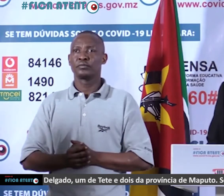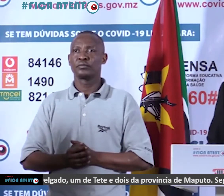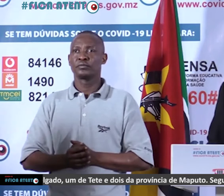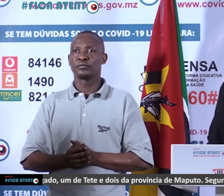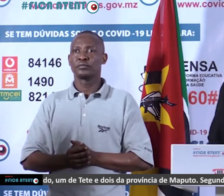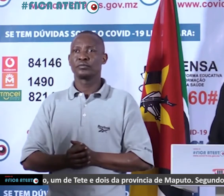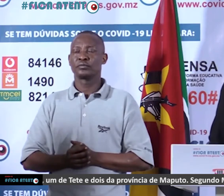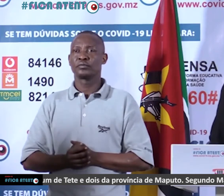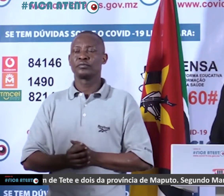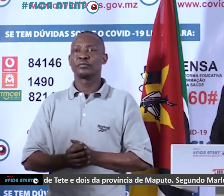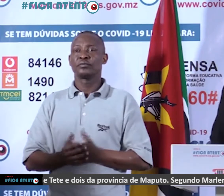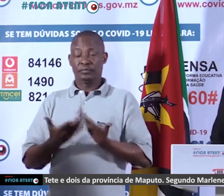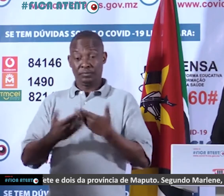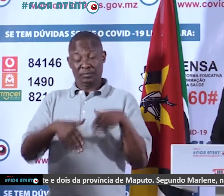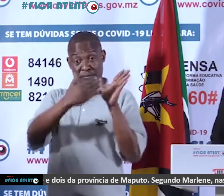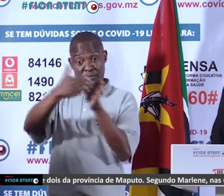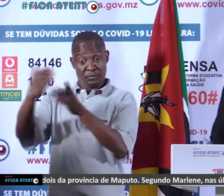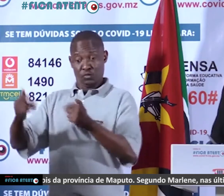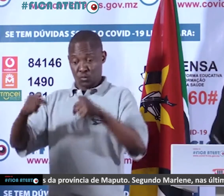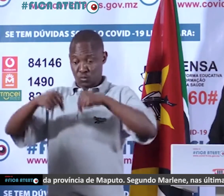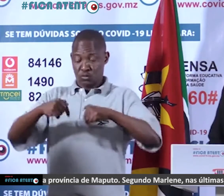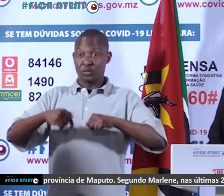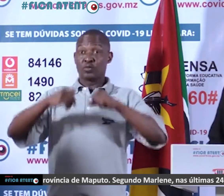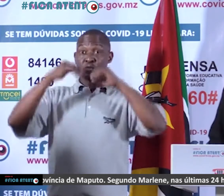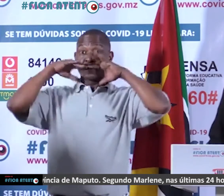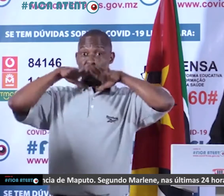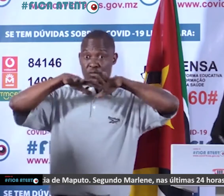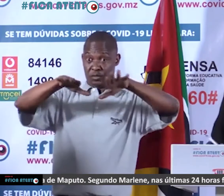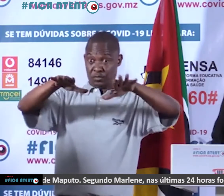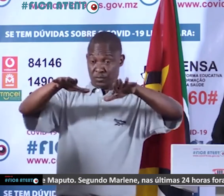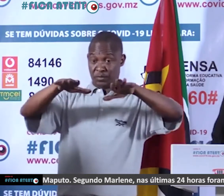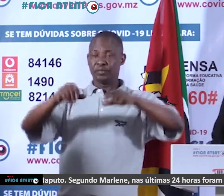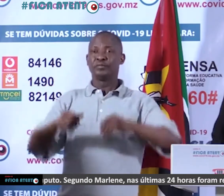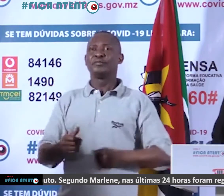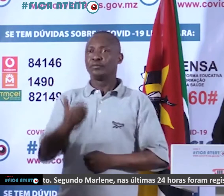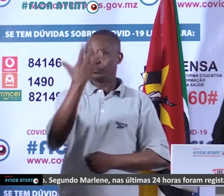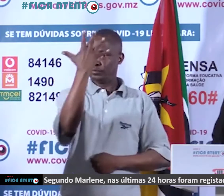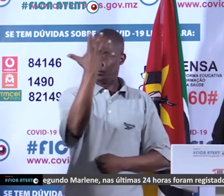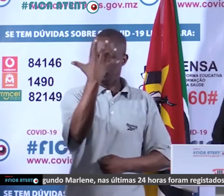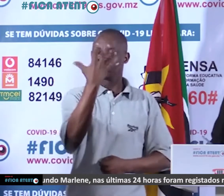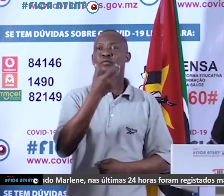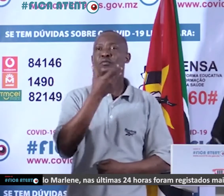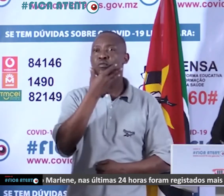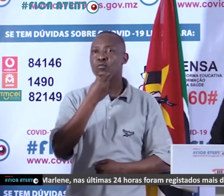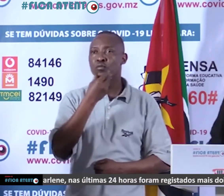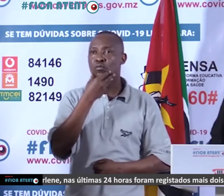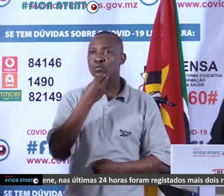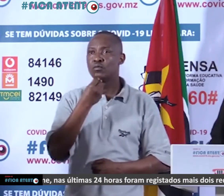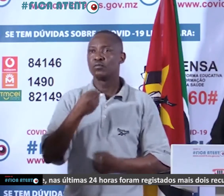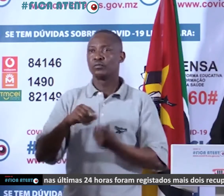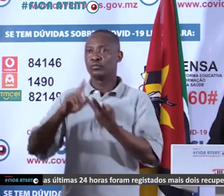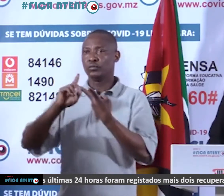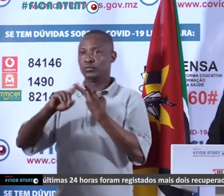Dos casos que nós reportamos hoje, 5 são do sexo masculino e um caso é de sexo